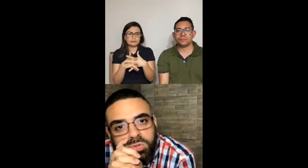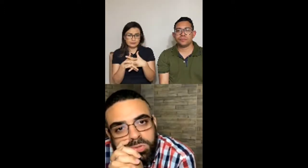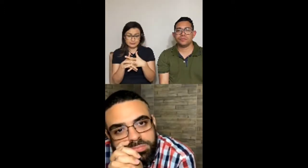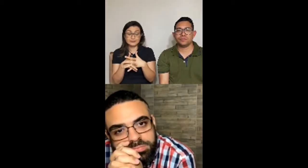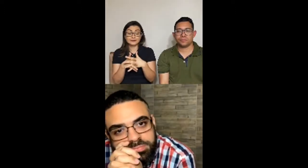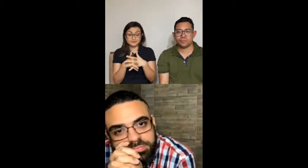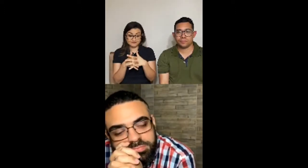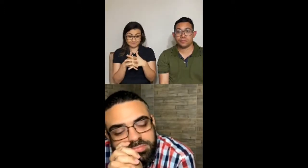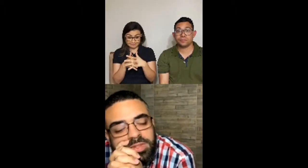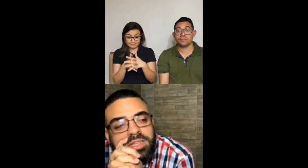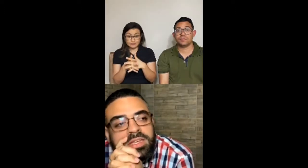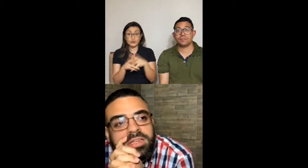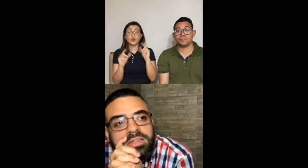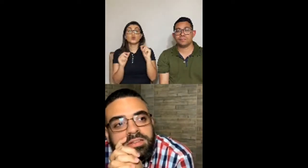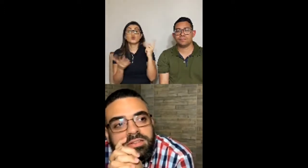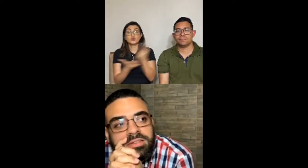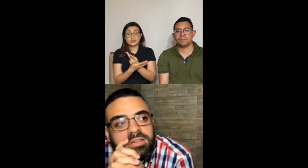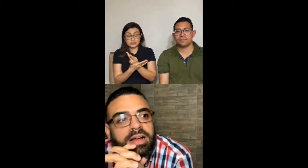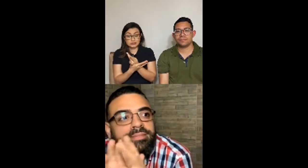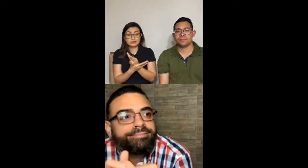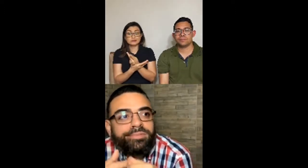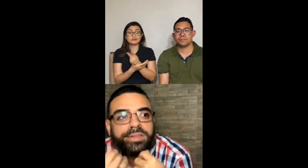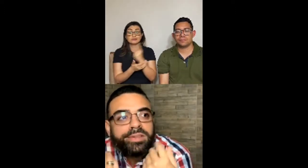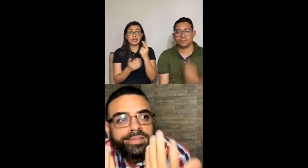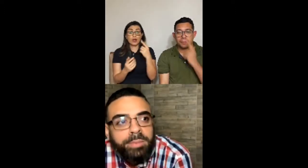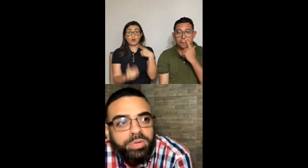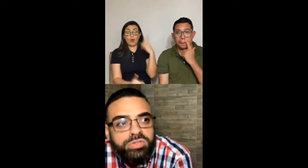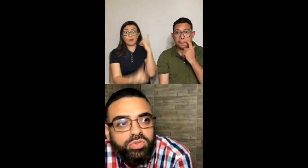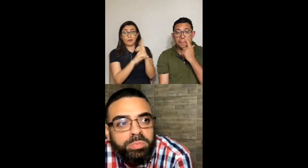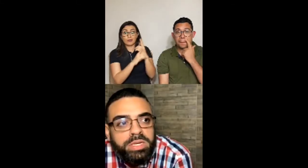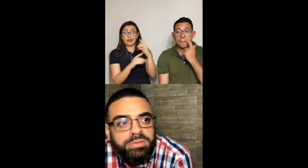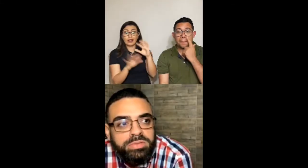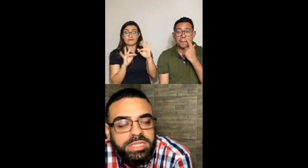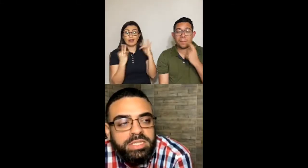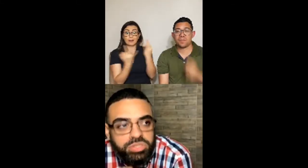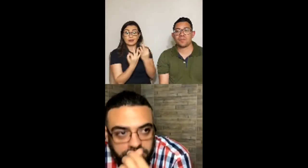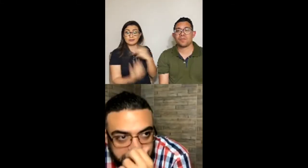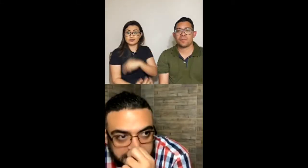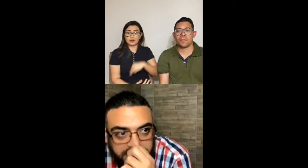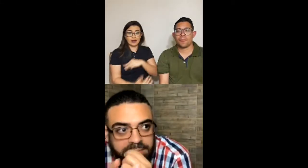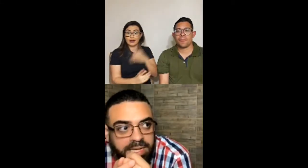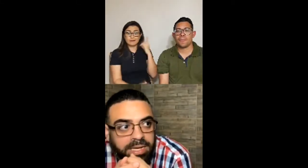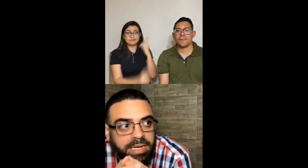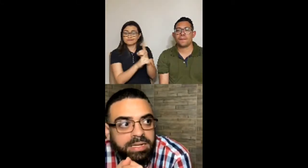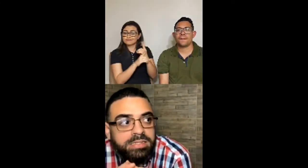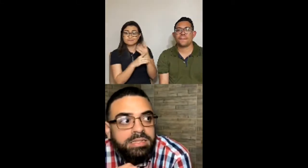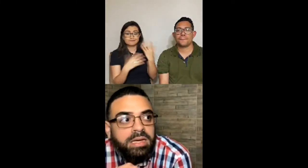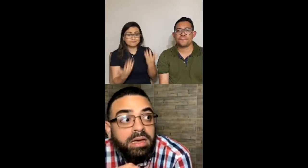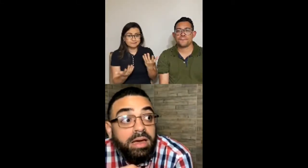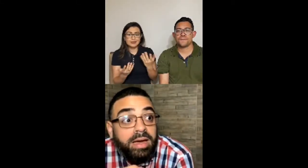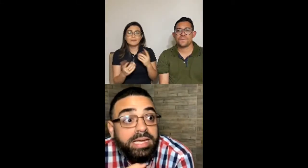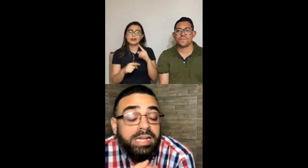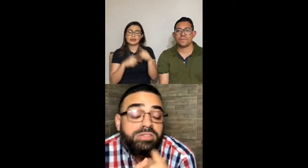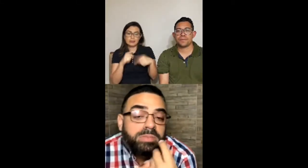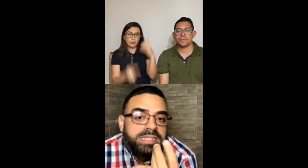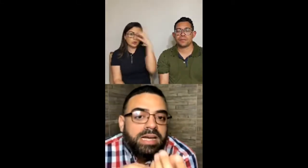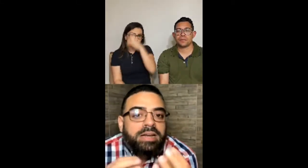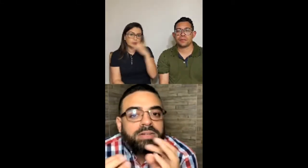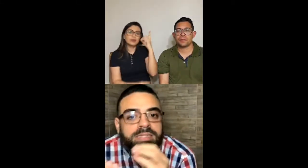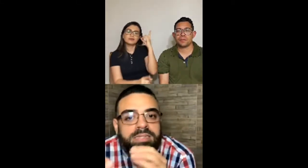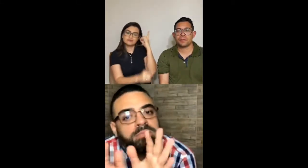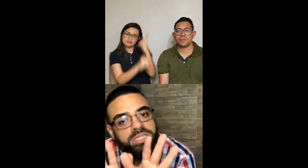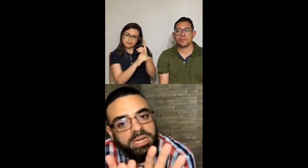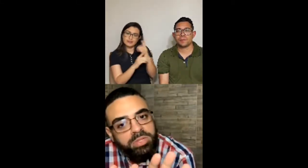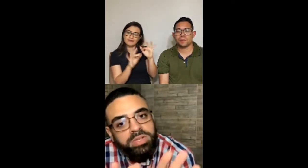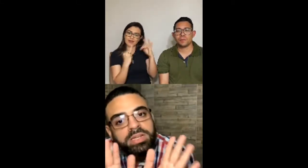dor de cabeça, confusão. E acabou que a gente se desencontrou. E depois, no